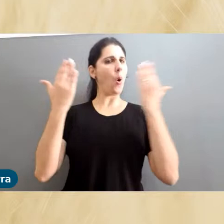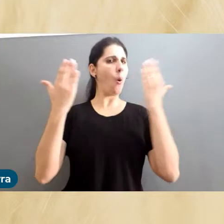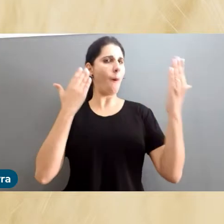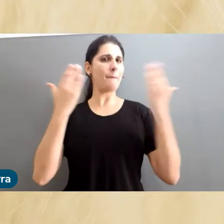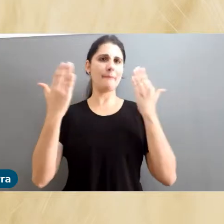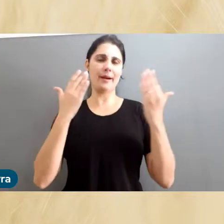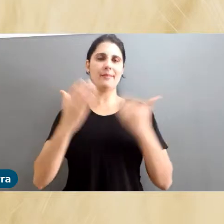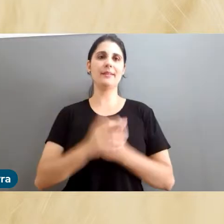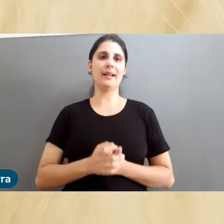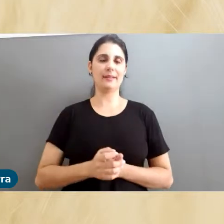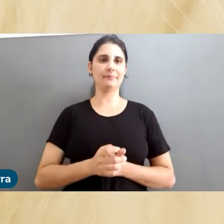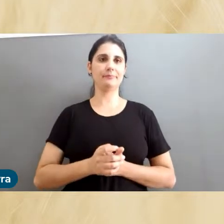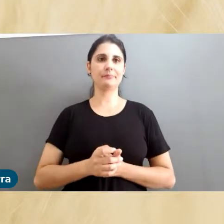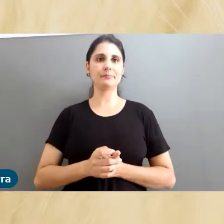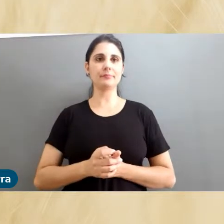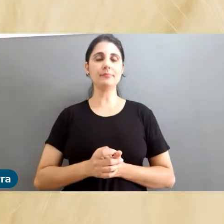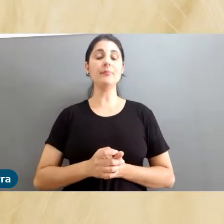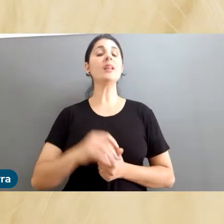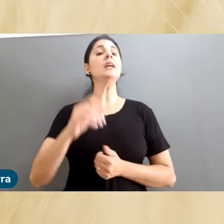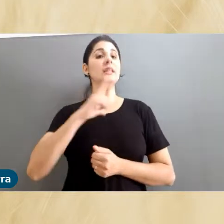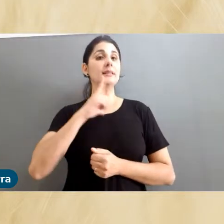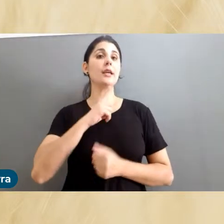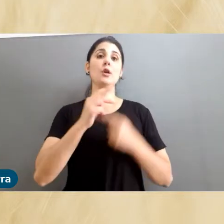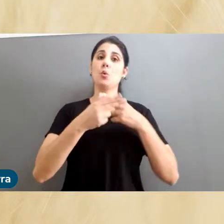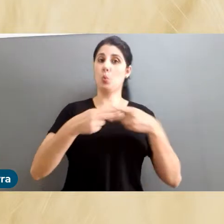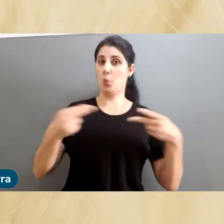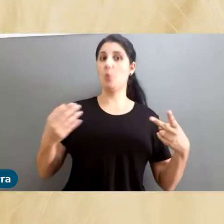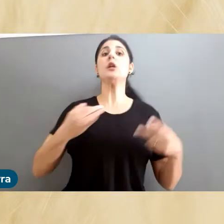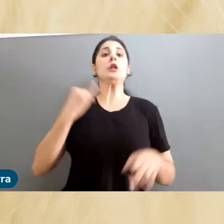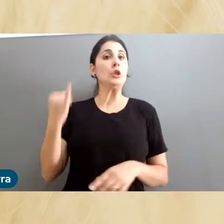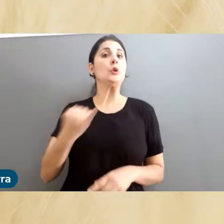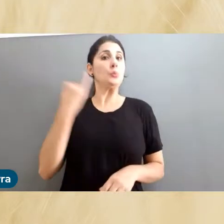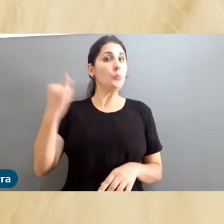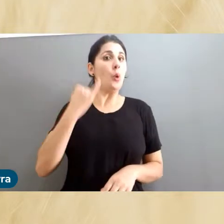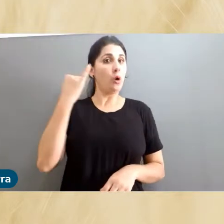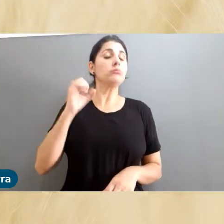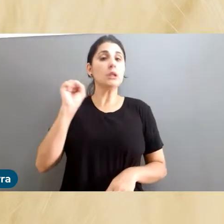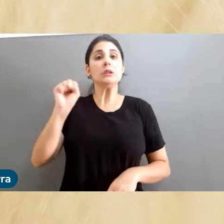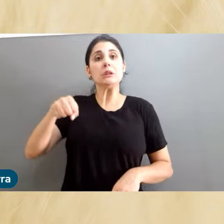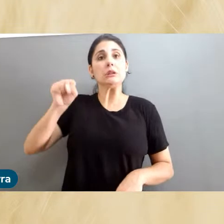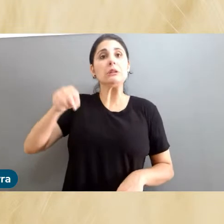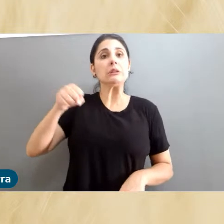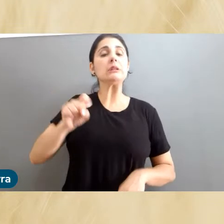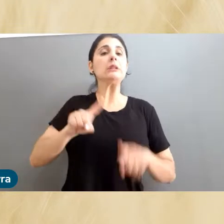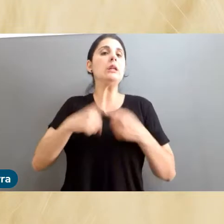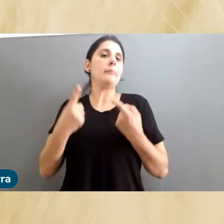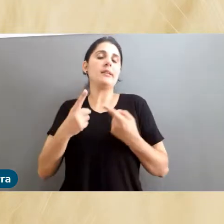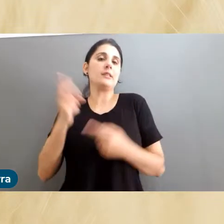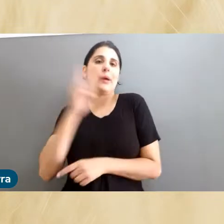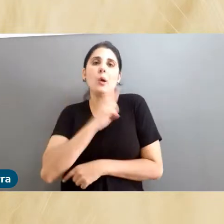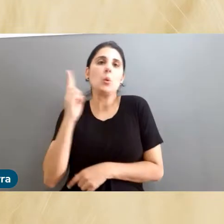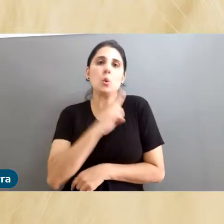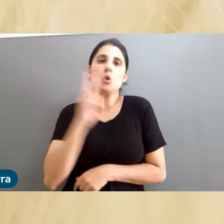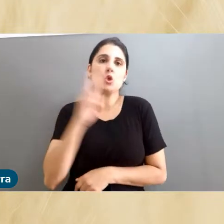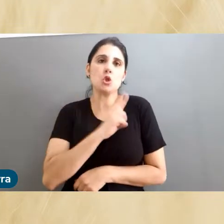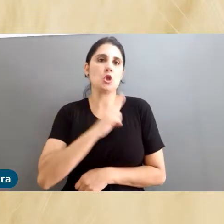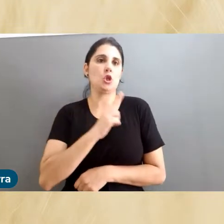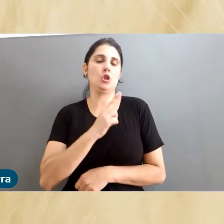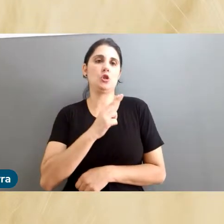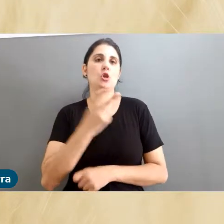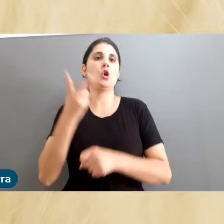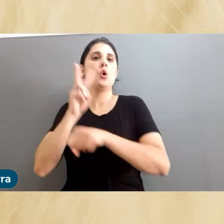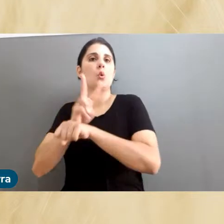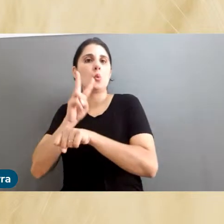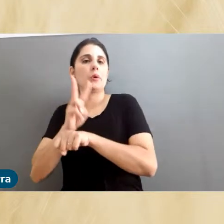mesma coisa. Existem coisas que são muito importantes para a nossa vida, mas não são urgentes. Cuidar das nossas